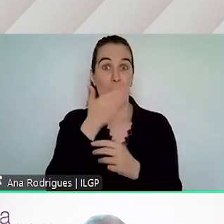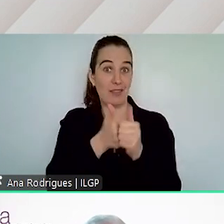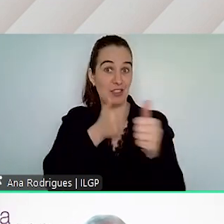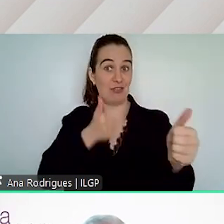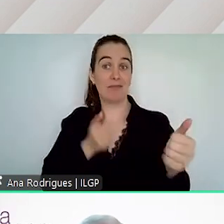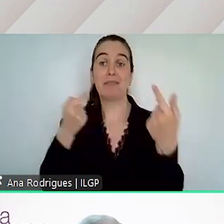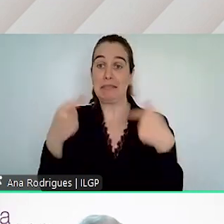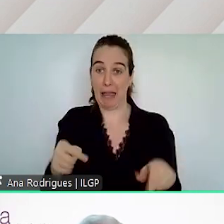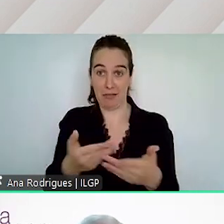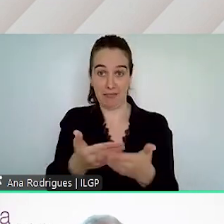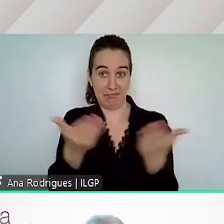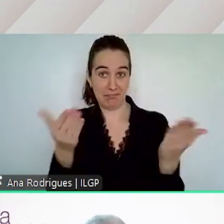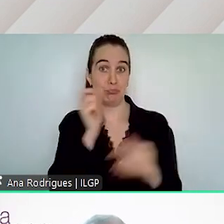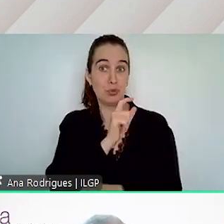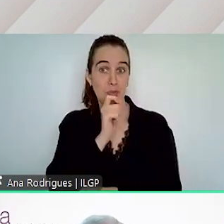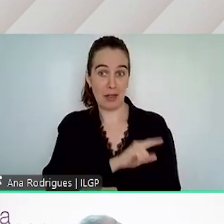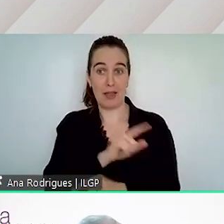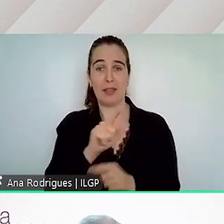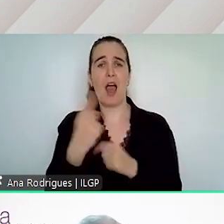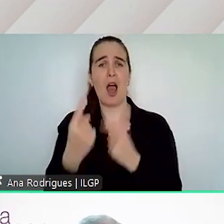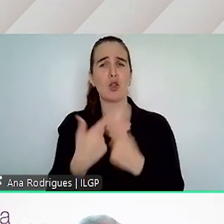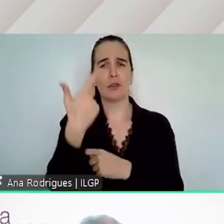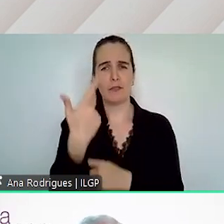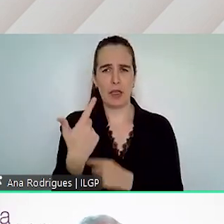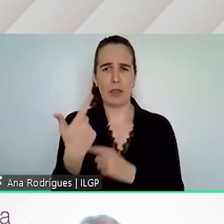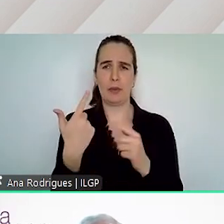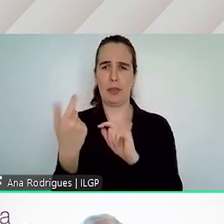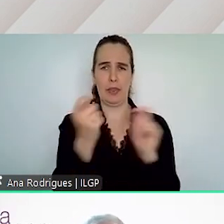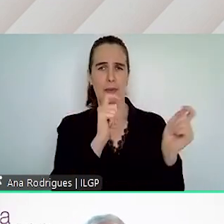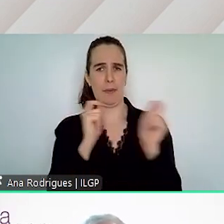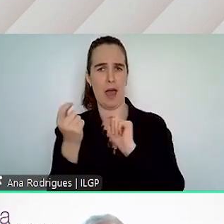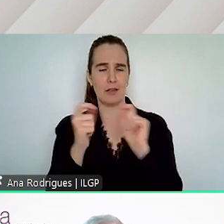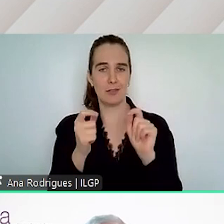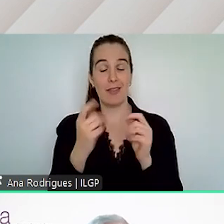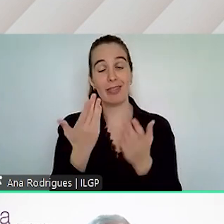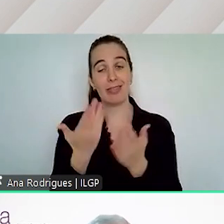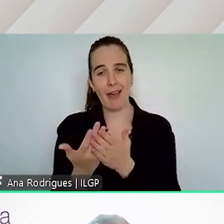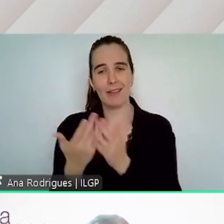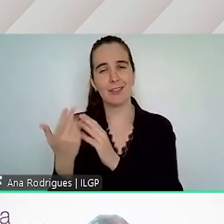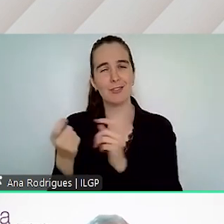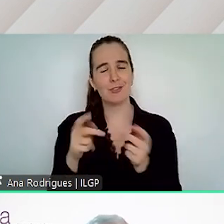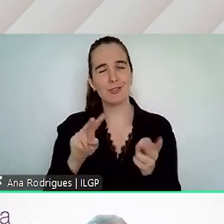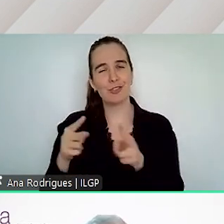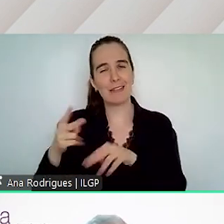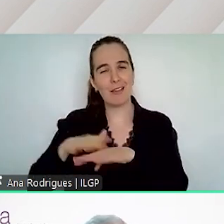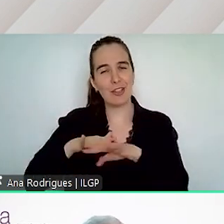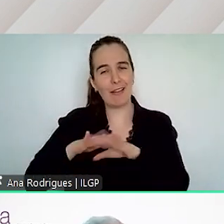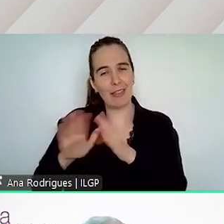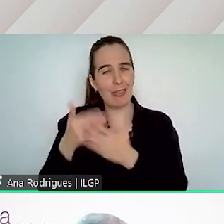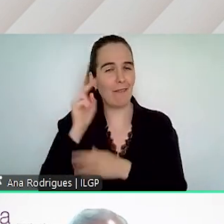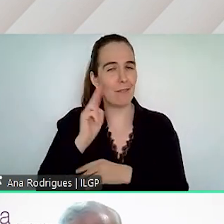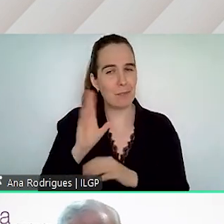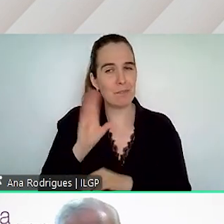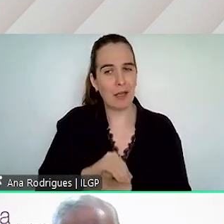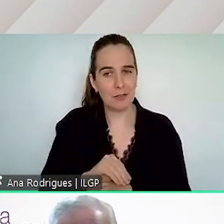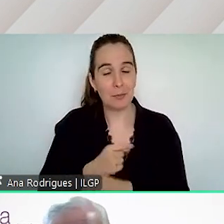distância, debates em vídeo, etc., valorizou muito esta estratégia da rede. Reparem,